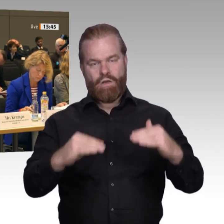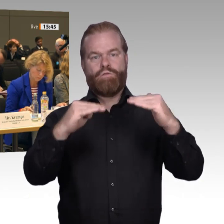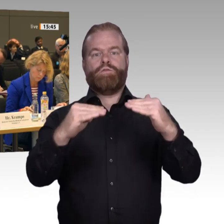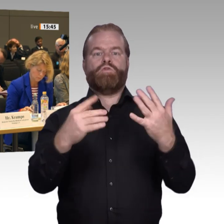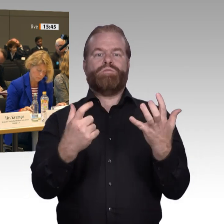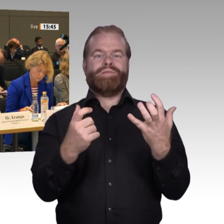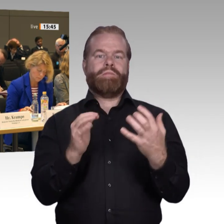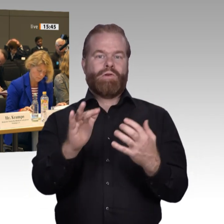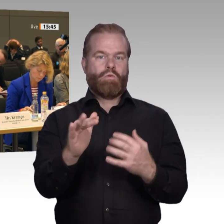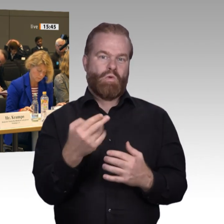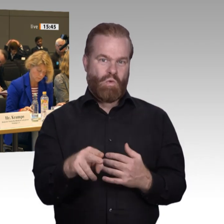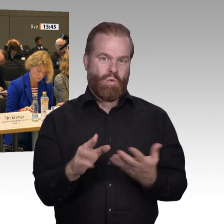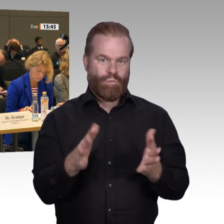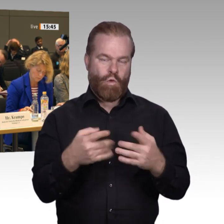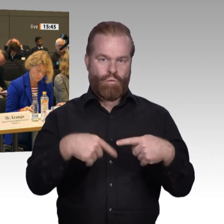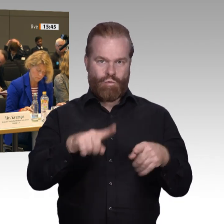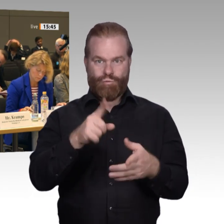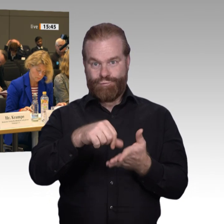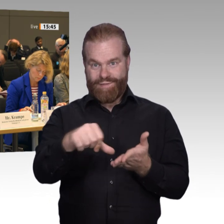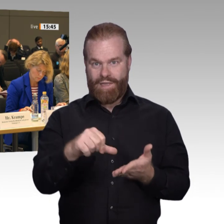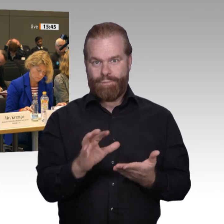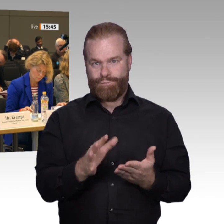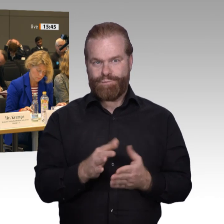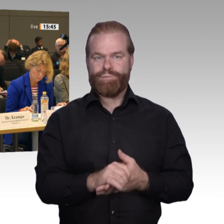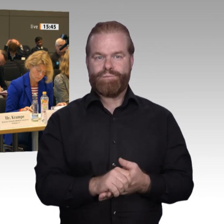der Frage, ob es auch